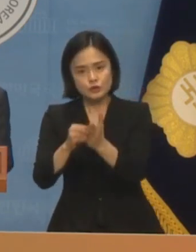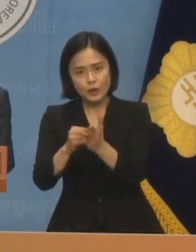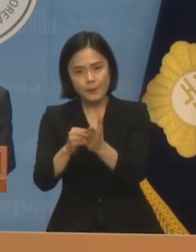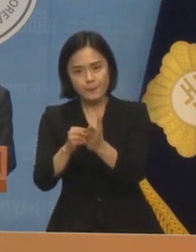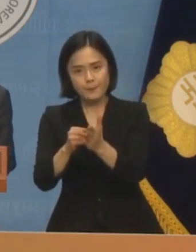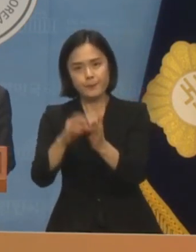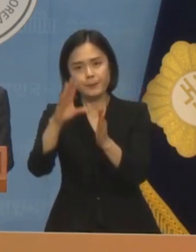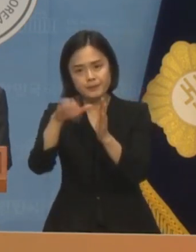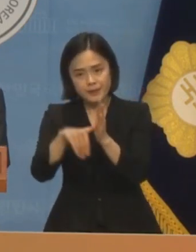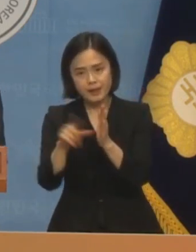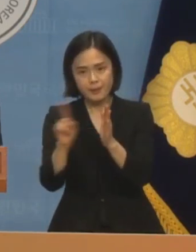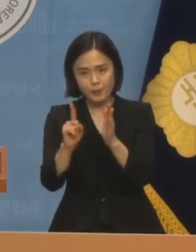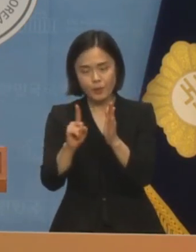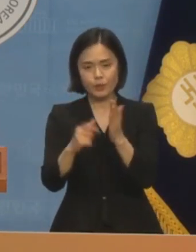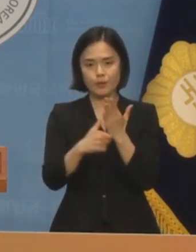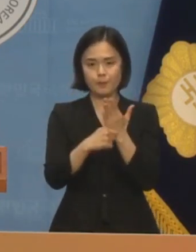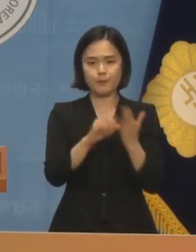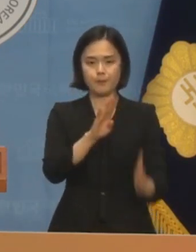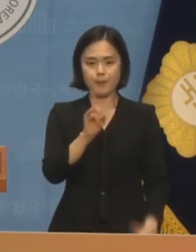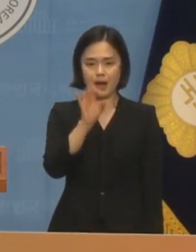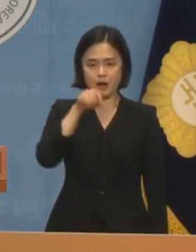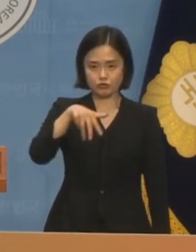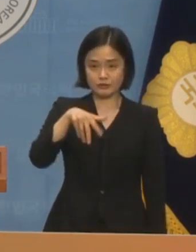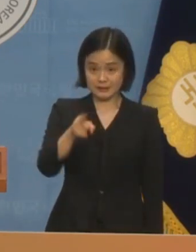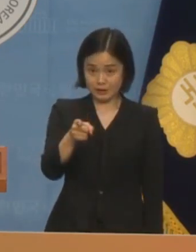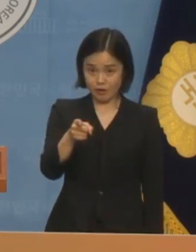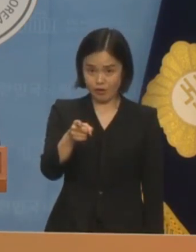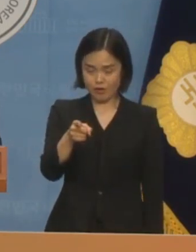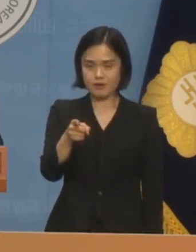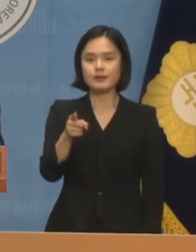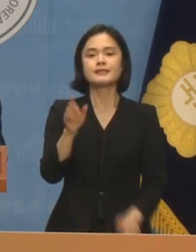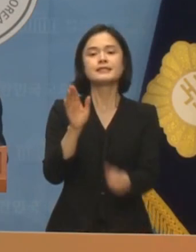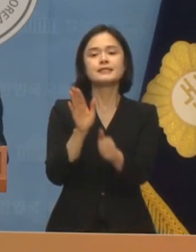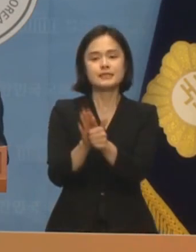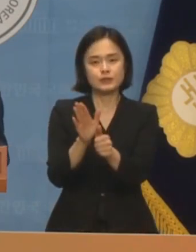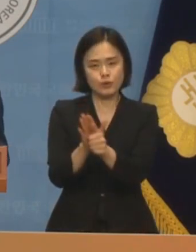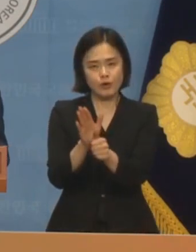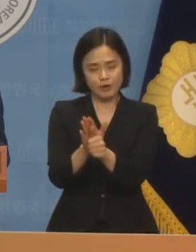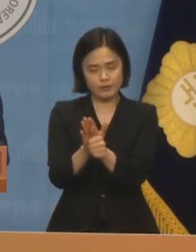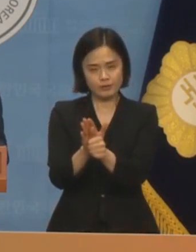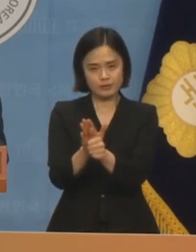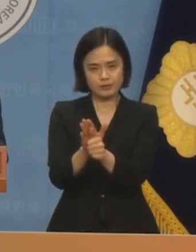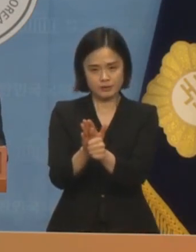지급하여 당당하게 청년 자립을 할 수 있도록 관련 법안도 준비하겠습니다.